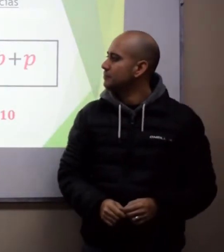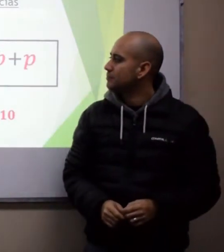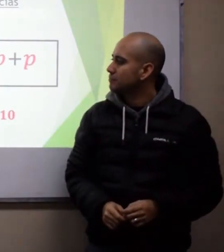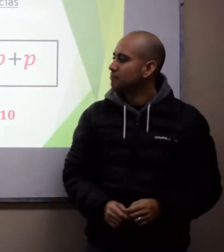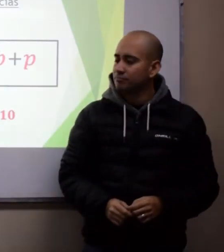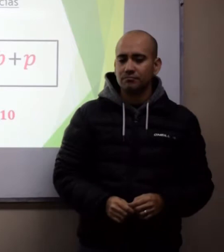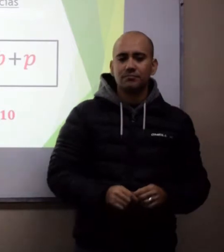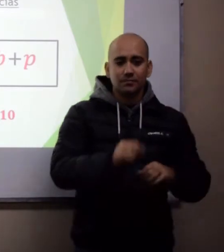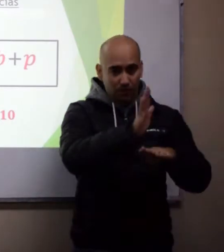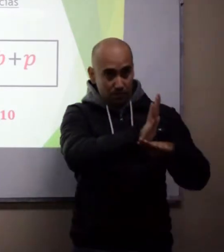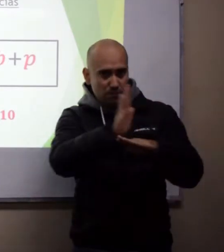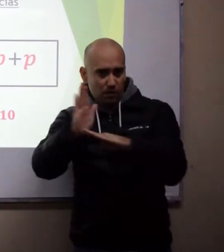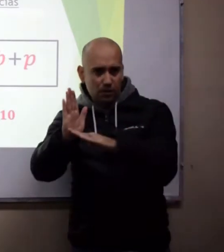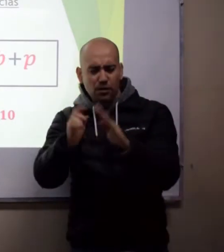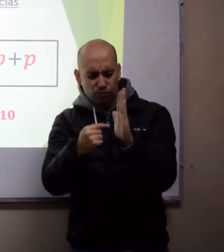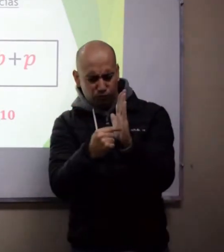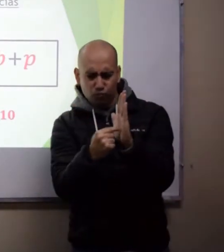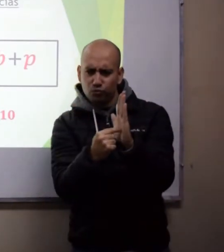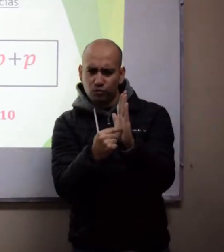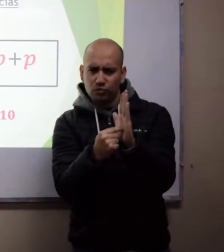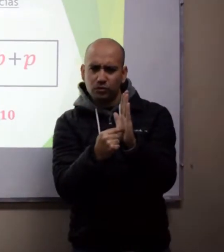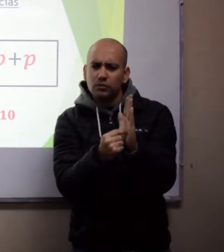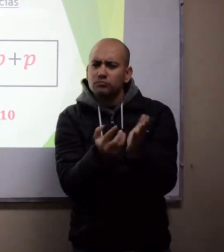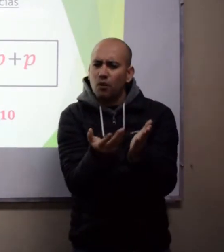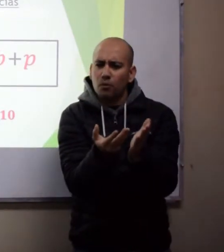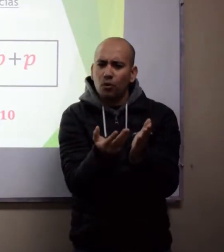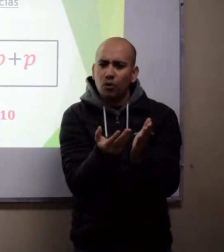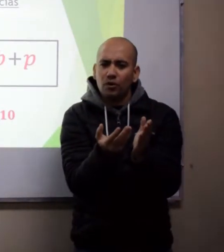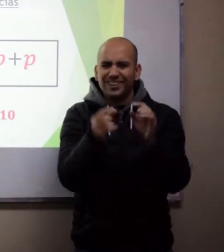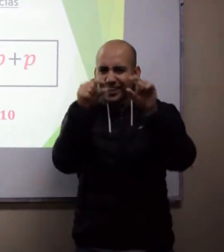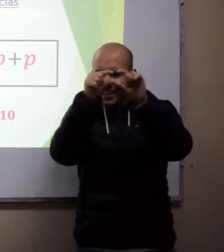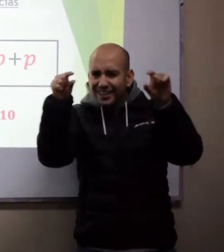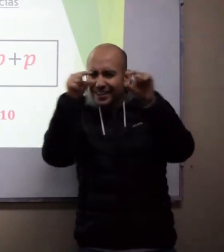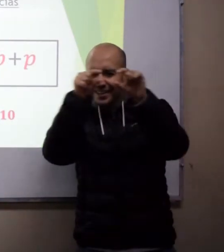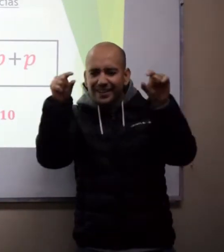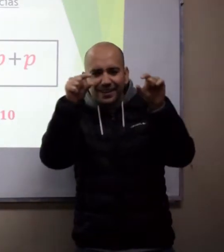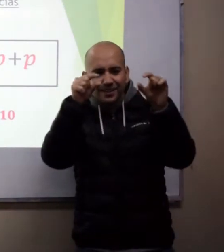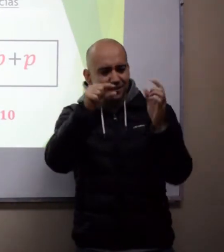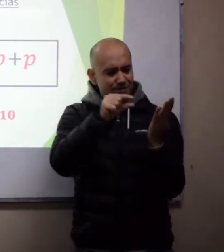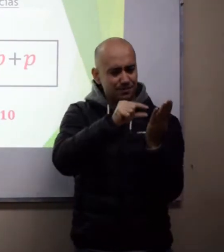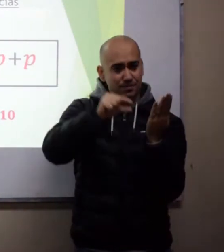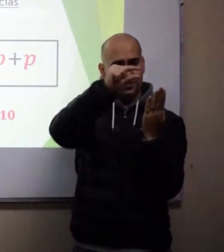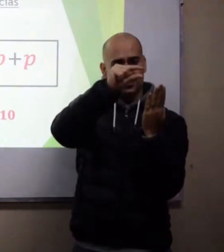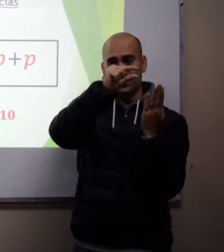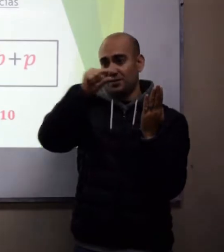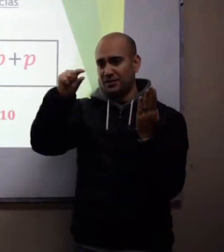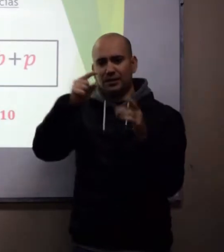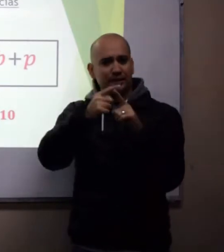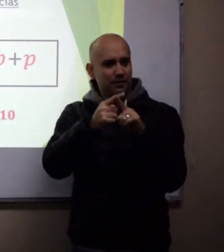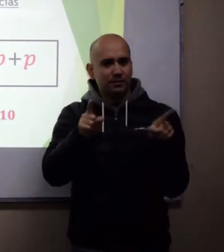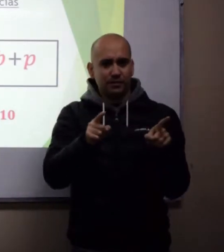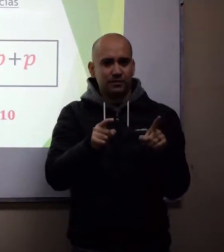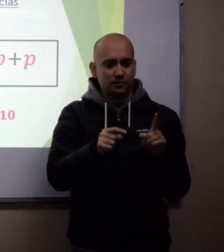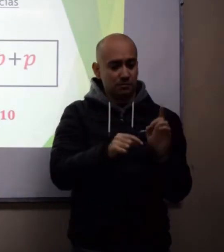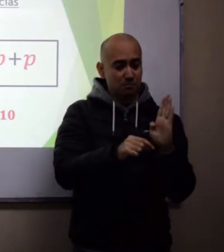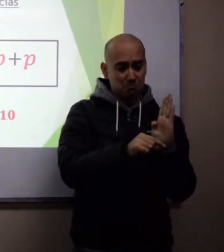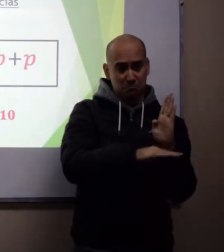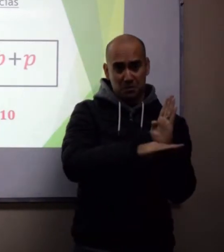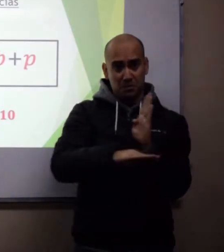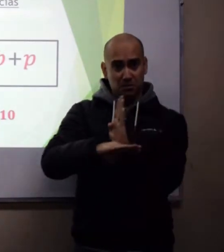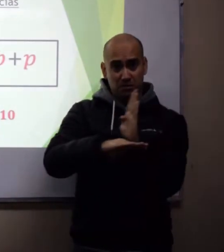Multiplicación de potencias con igual base pero distinto exponente. Se conserva la